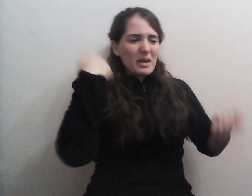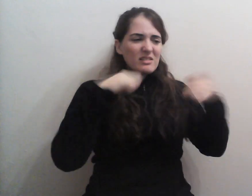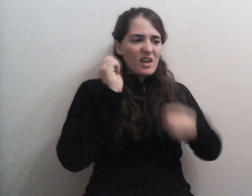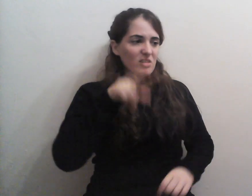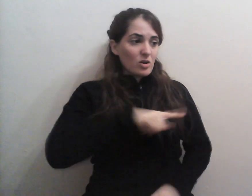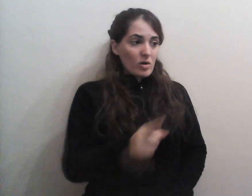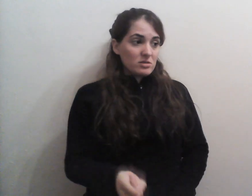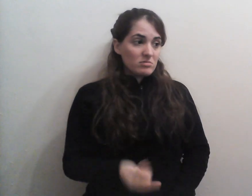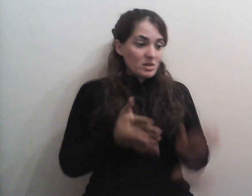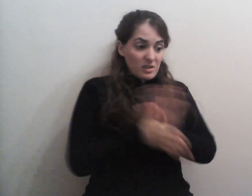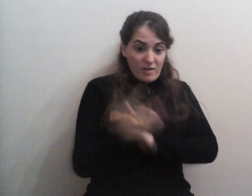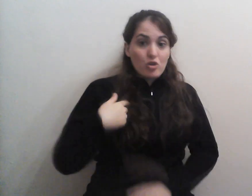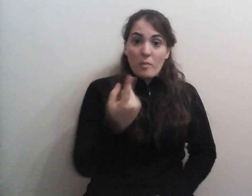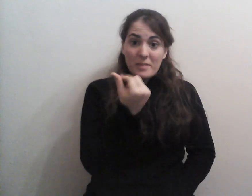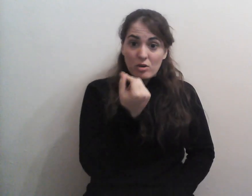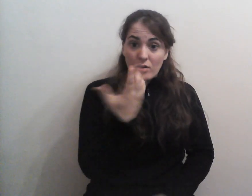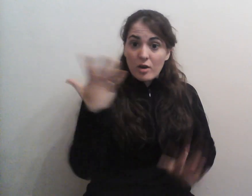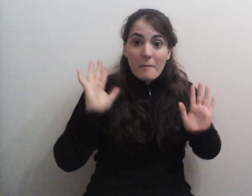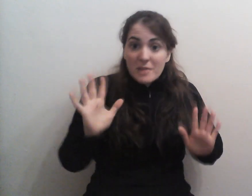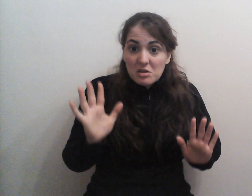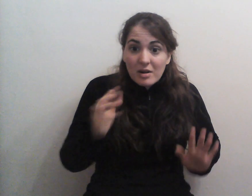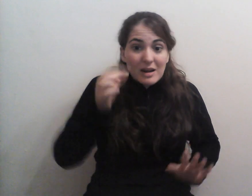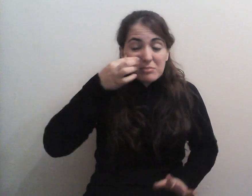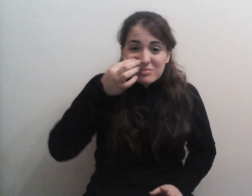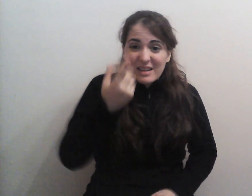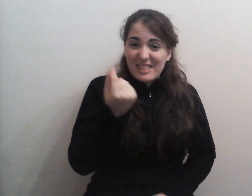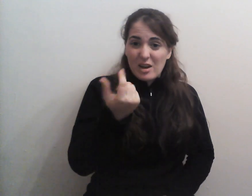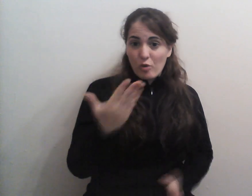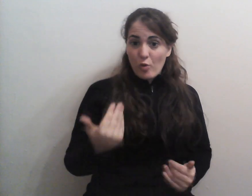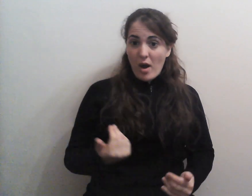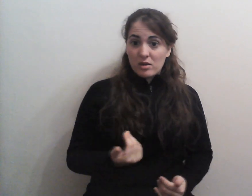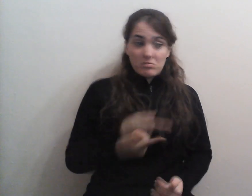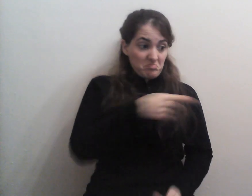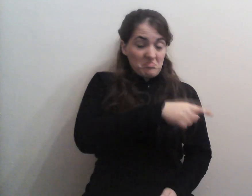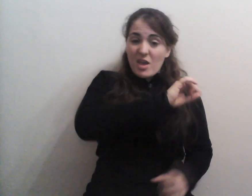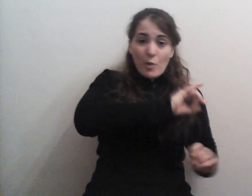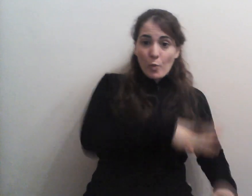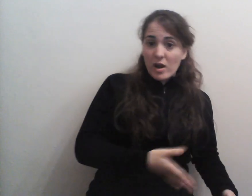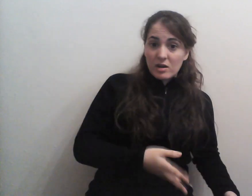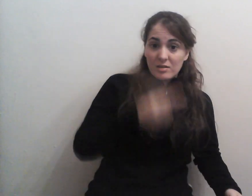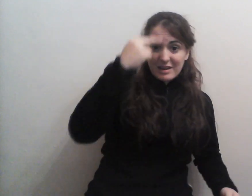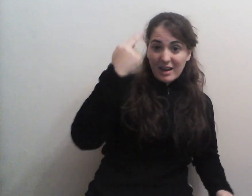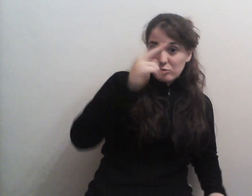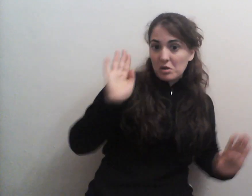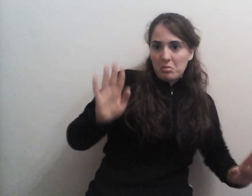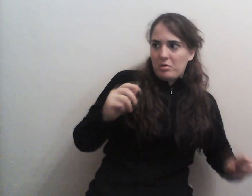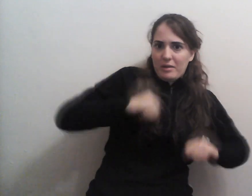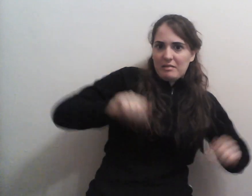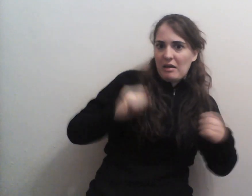nada. Pero muchos confiesan el nombre de Dios, pero no son del Señor. Y Jesús incluso dice, cuando venga el Hijo del